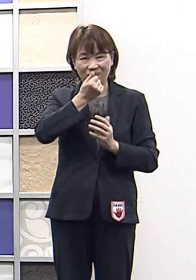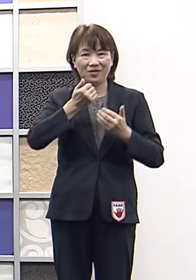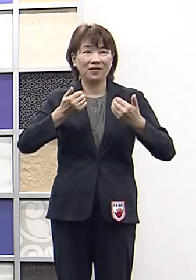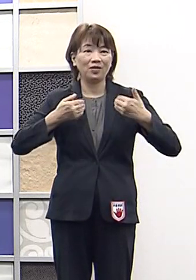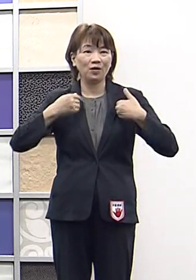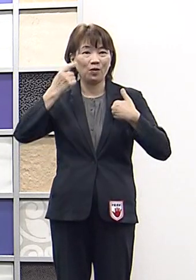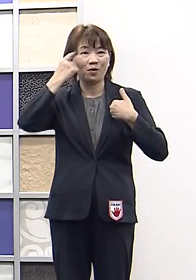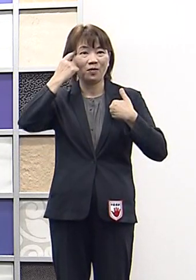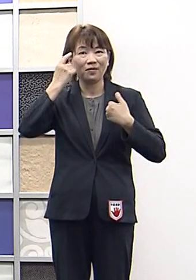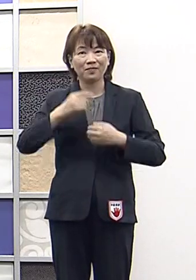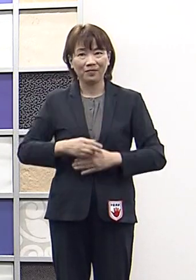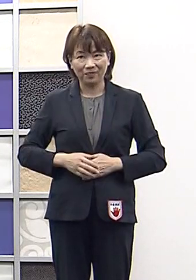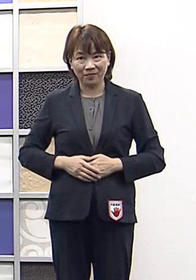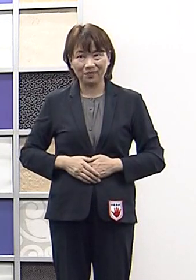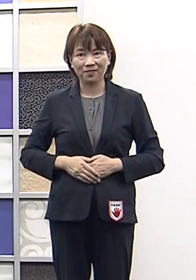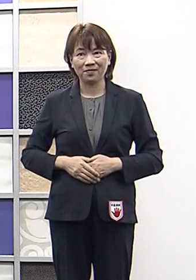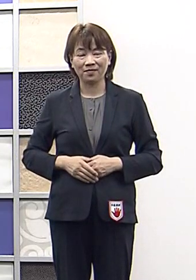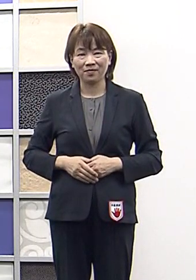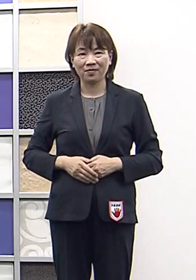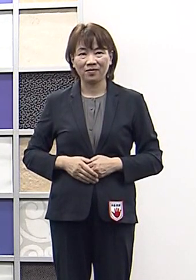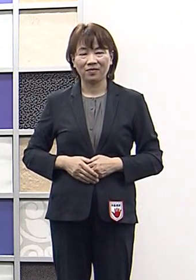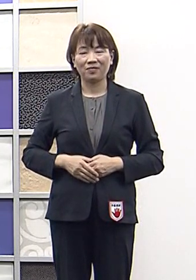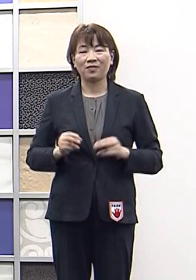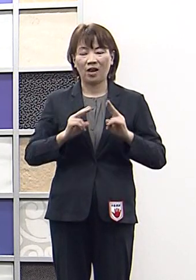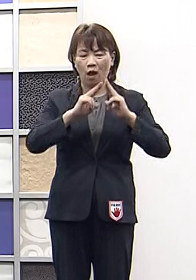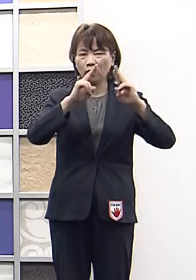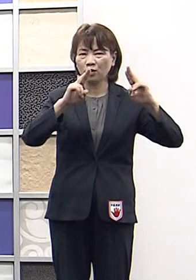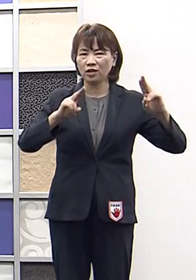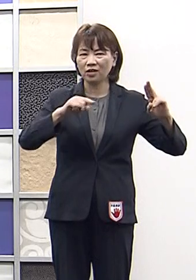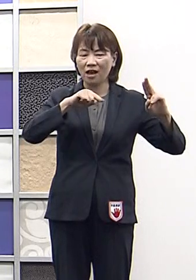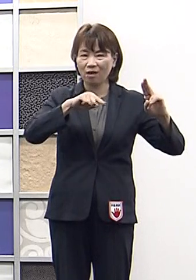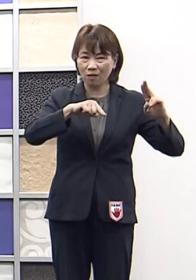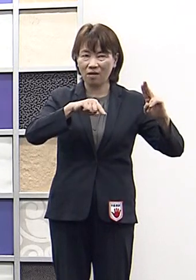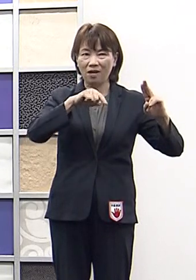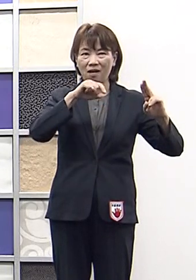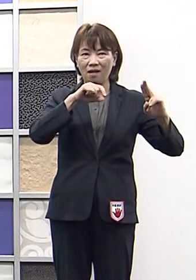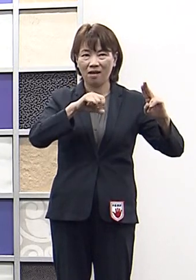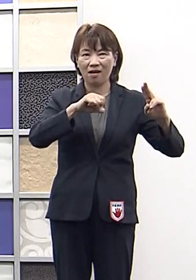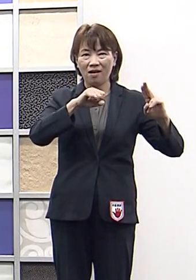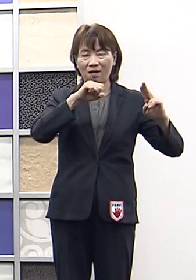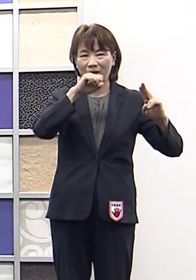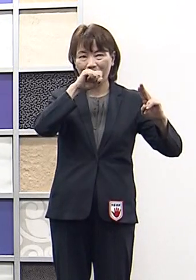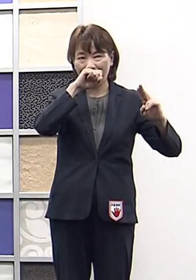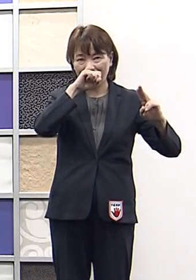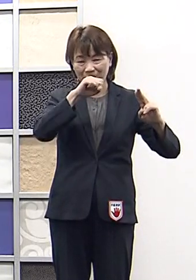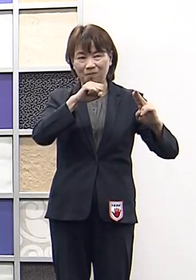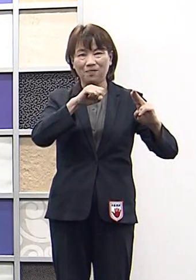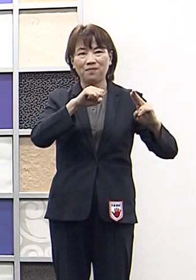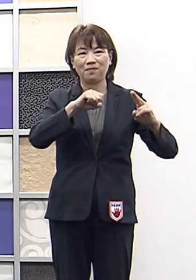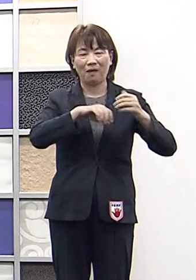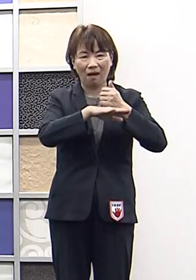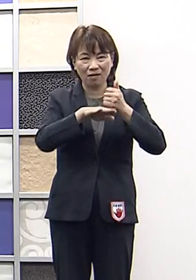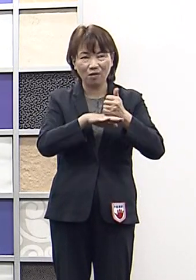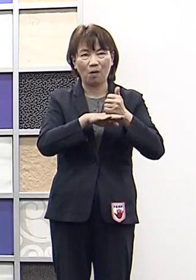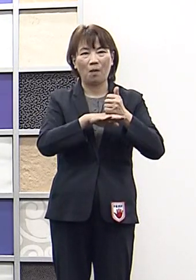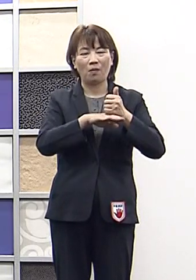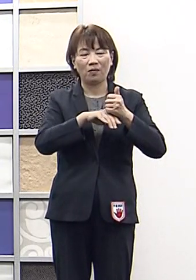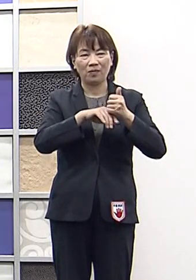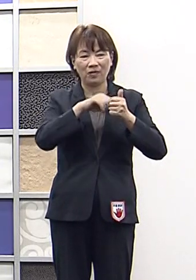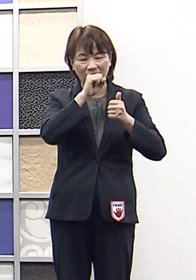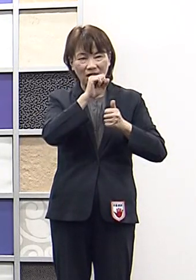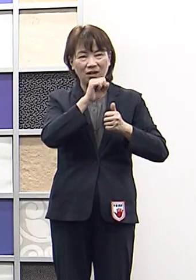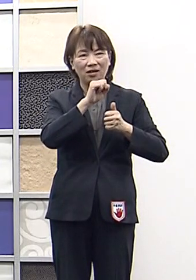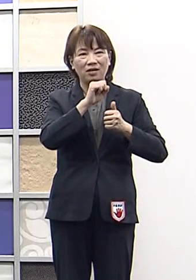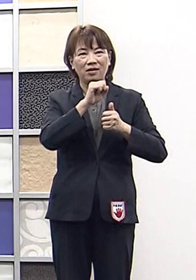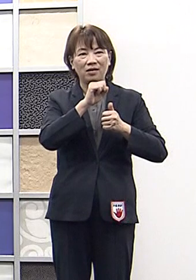く変えていかないといけないのは、これは地元だけの話、地元というのは山梨県だけの話ではなくて、オールジャパンの話、